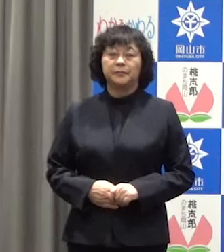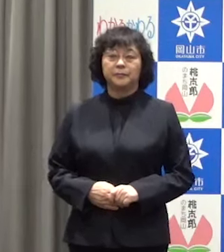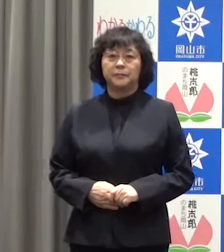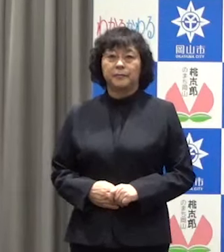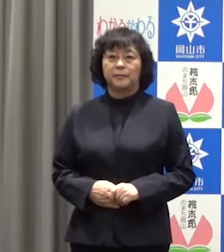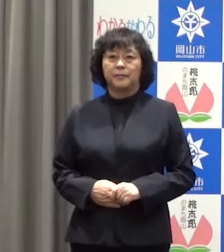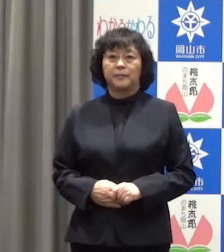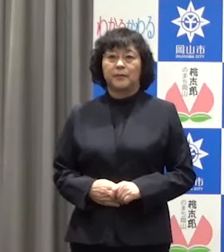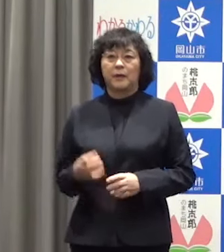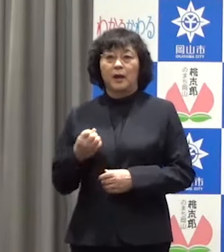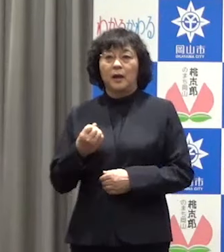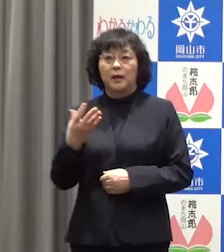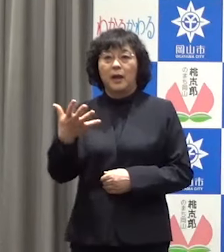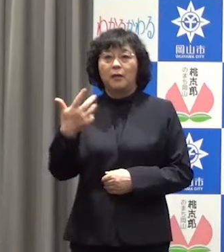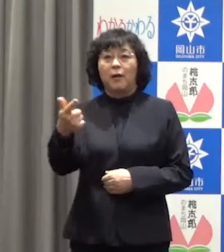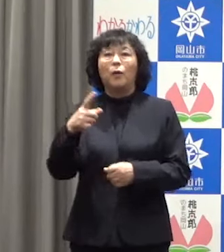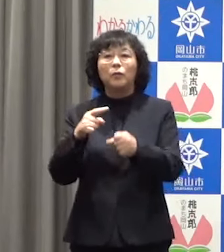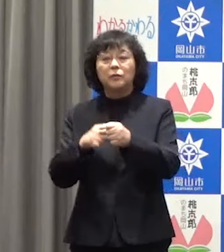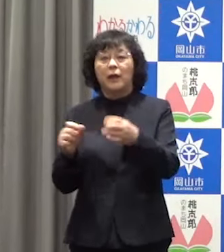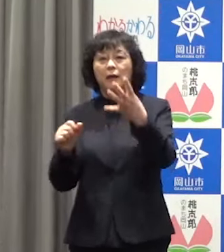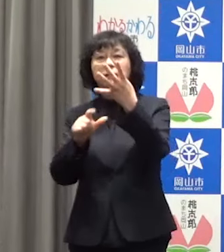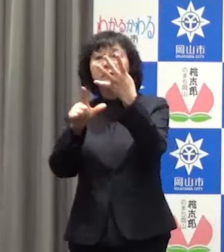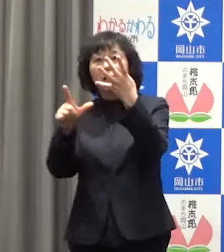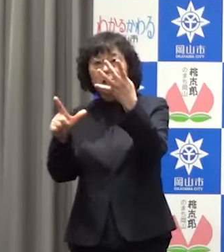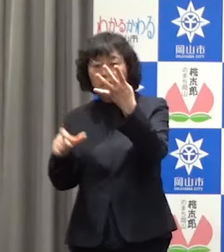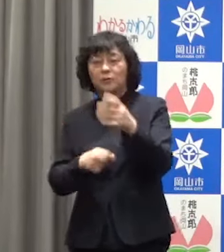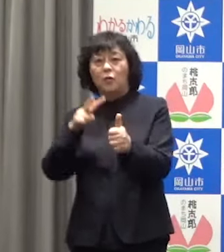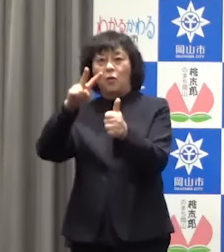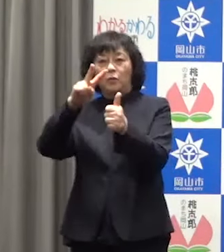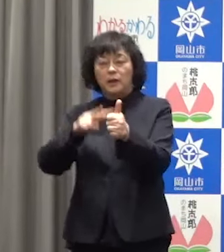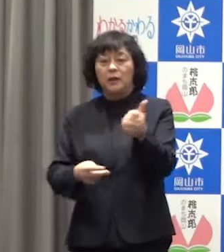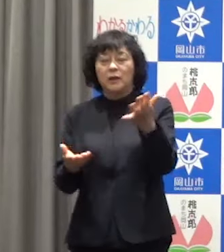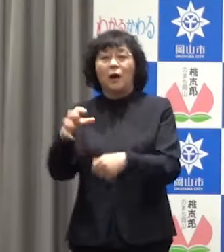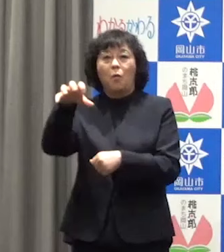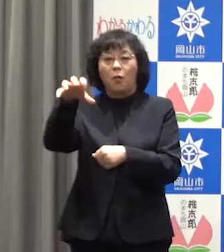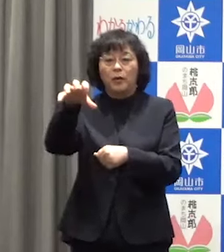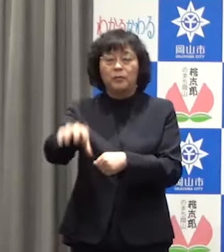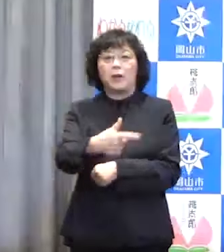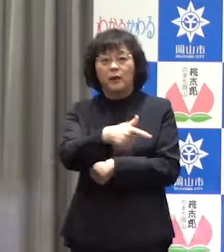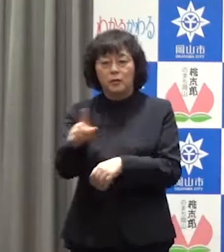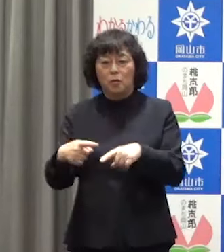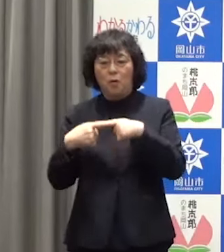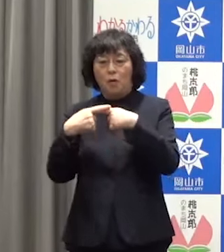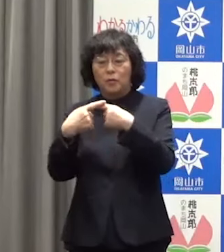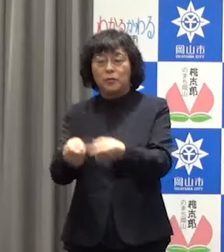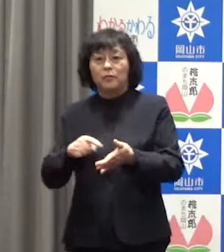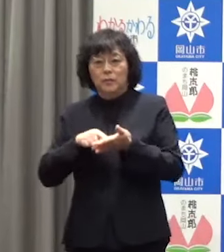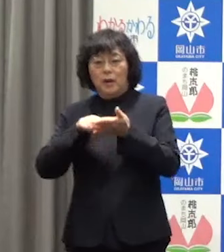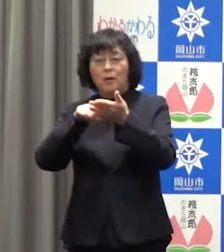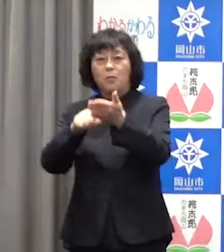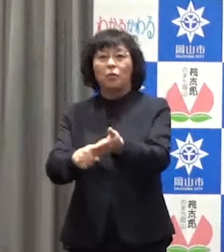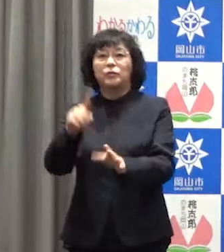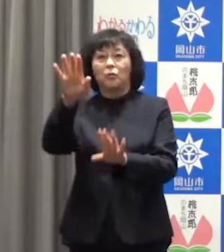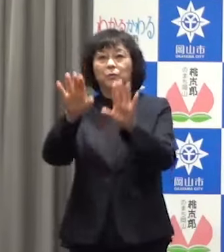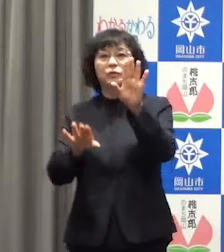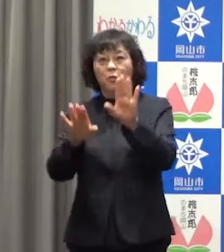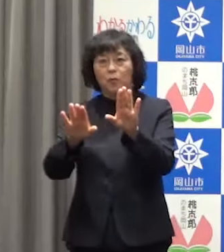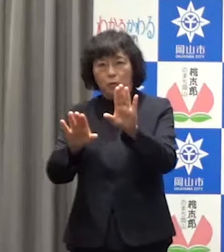令和6年4月の認可保育園等入園申し込み状況一時募集の